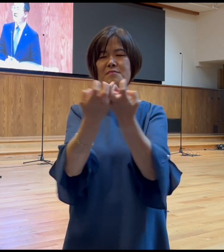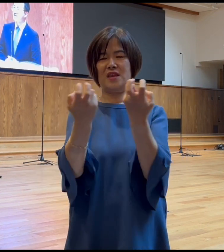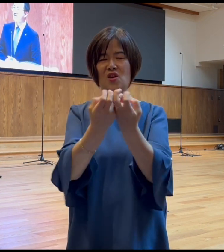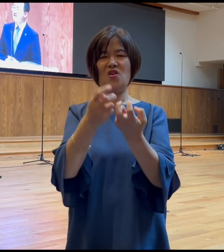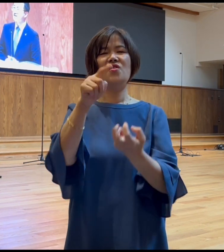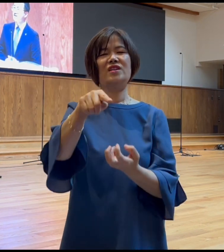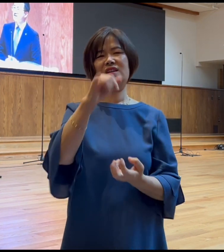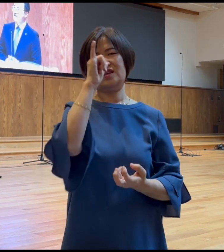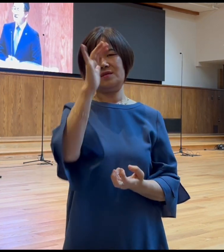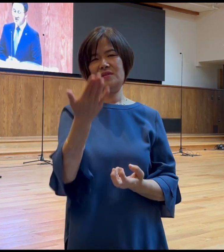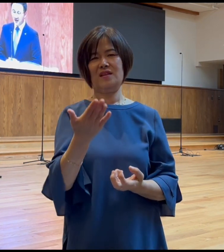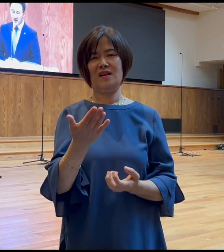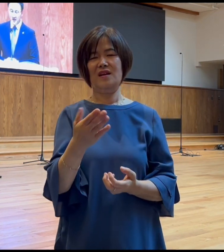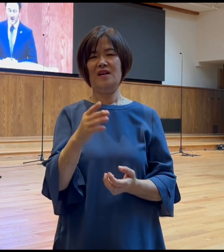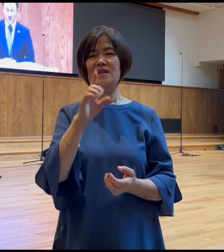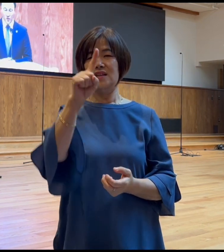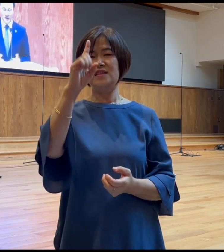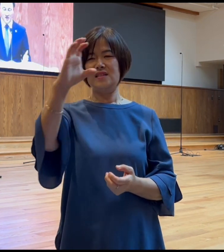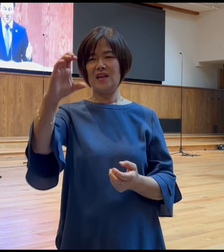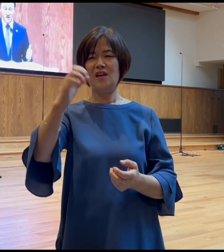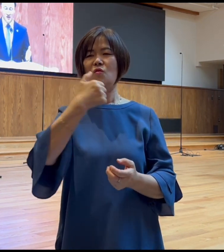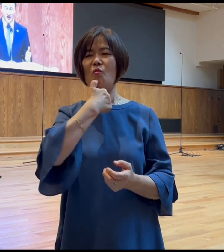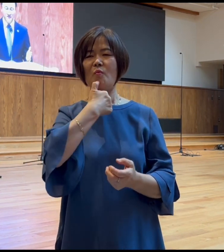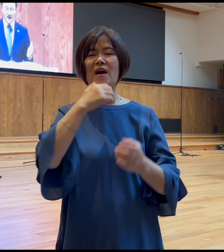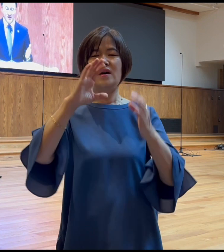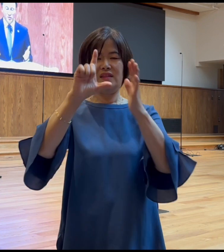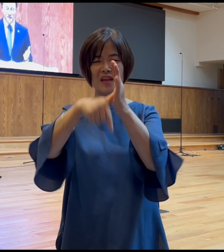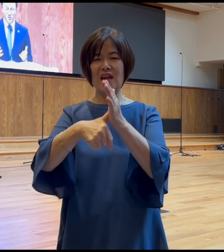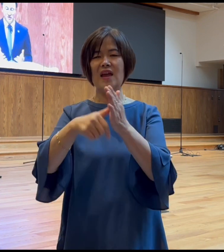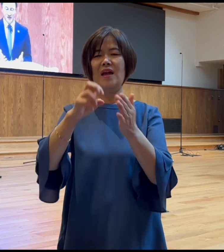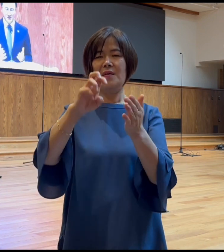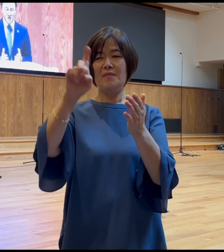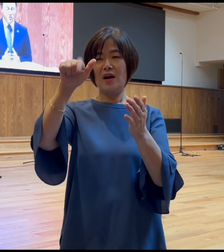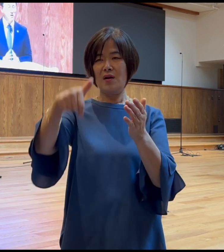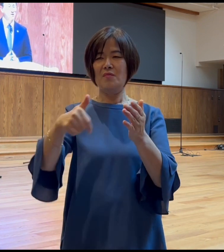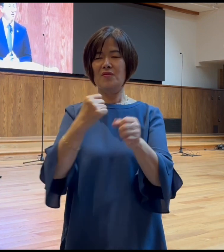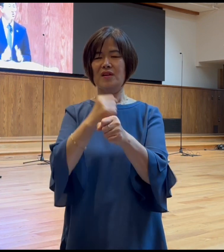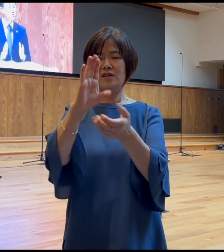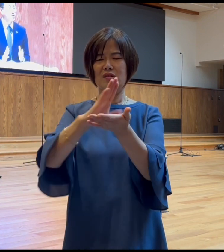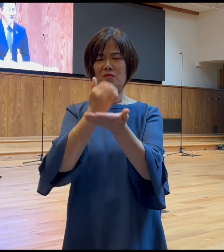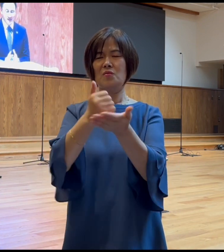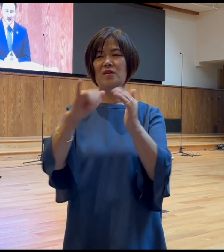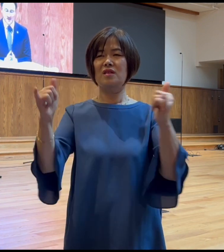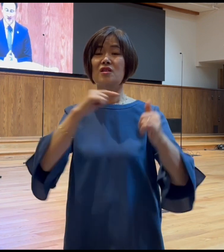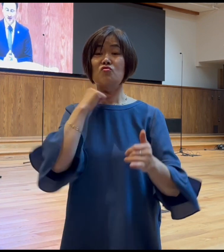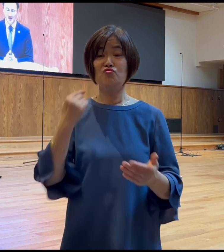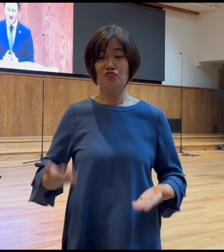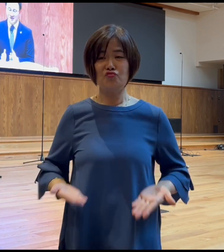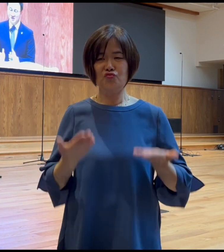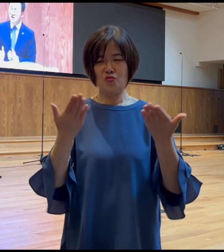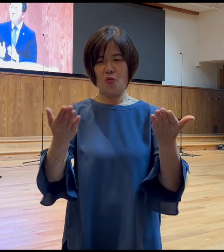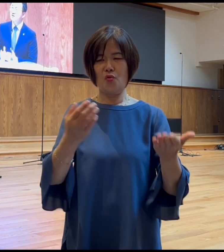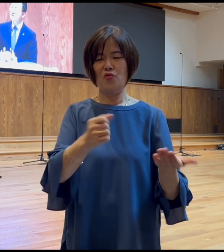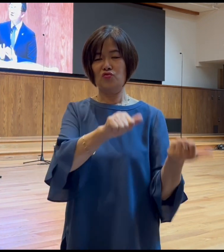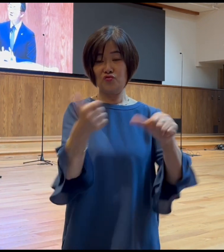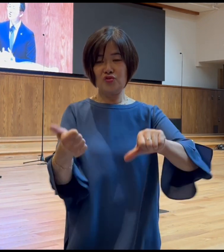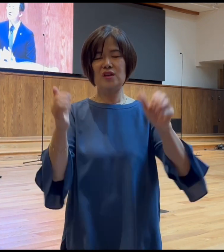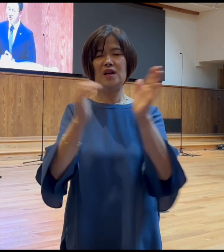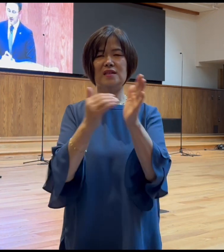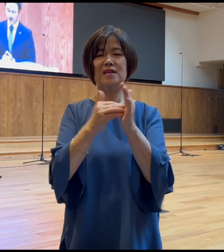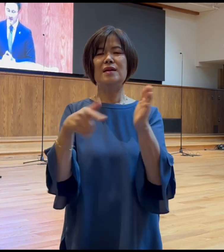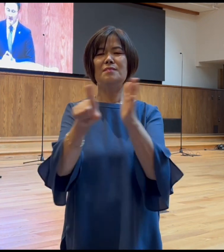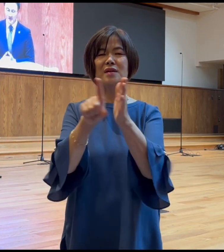있습니다. 1세기 로마 제국 시대에 마가복음의 독자인 그리스도인들이 순교하기까지 자신들의 믿음을 지킬